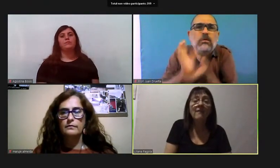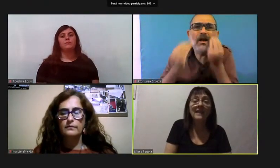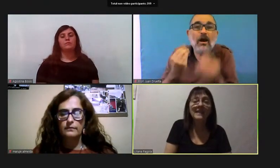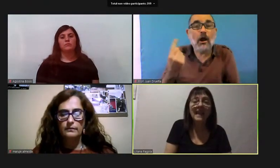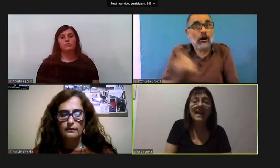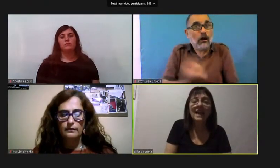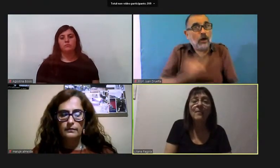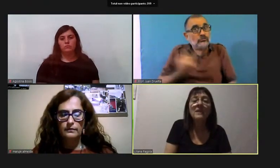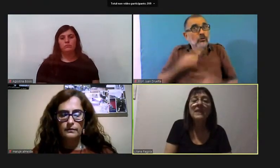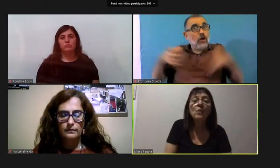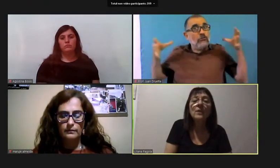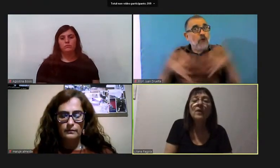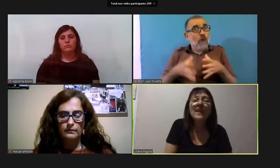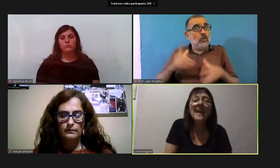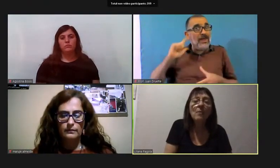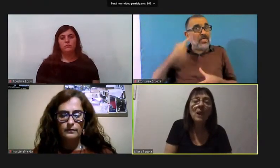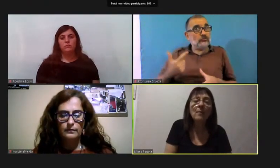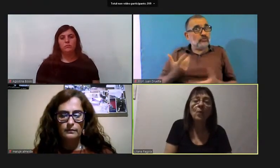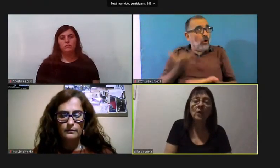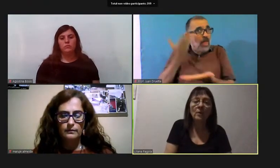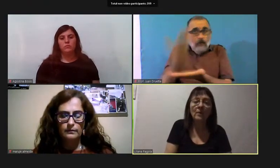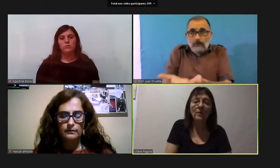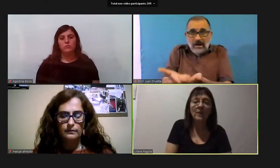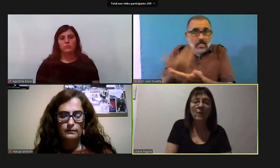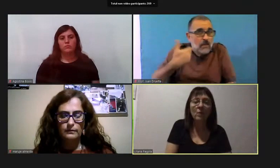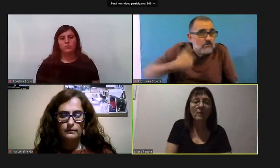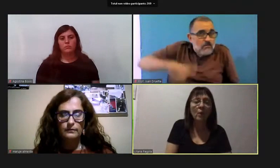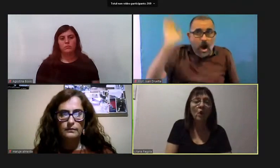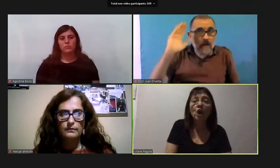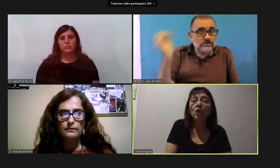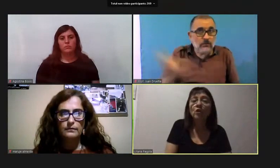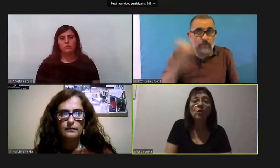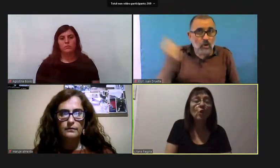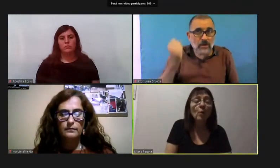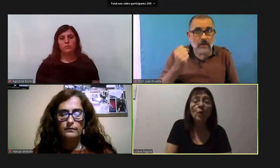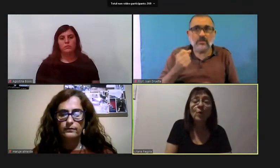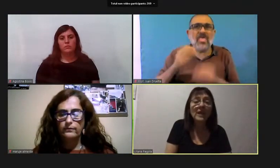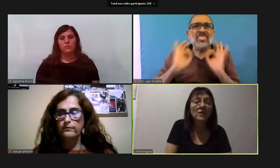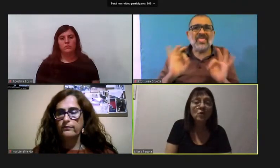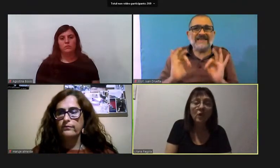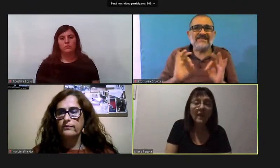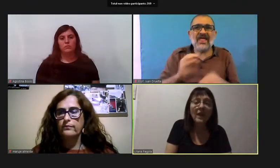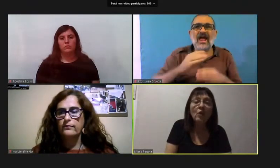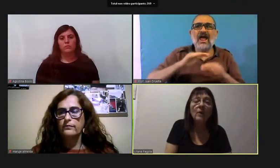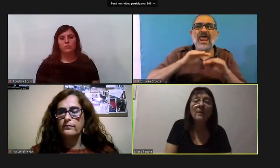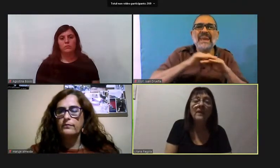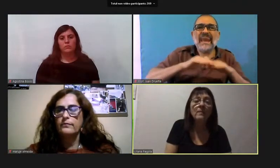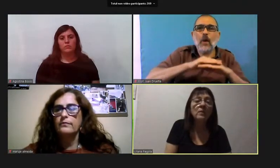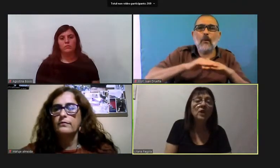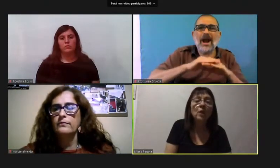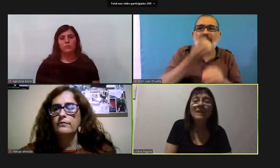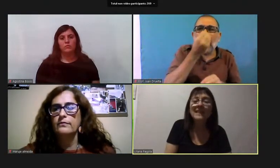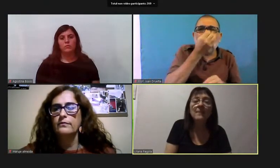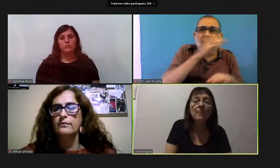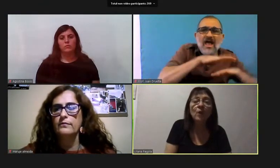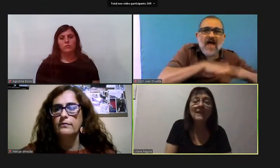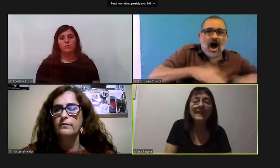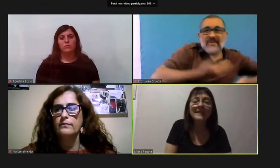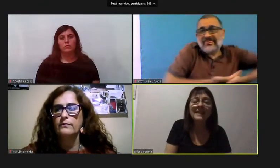gran falla. Bilingüismo, ¿de qué hablamos cuando hablamos de bilingüismo? Nosotros como comunidad sorda lo que pedimos que lo